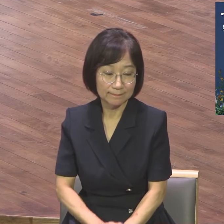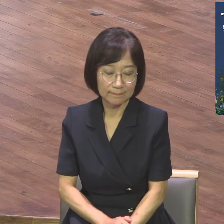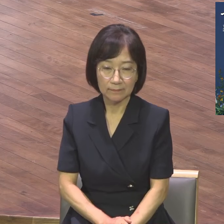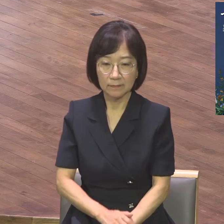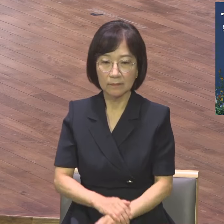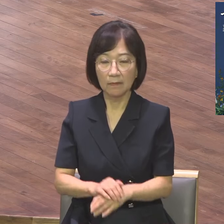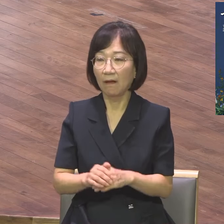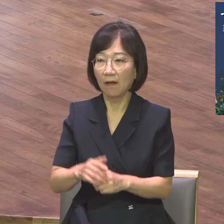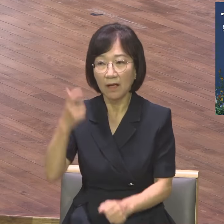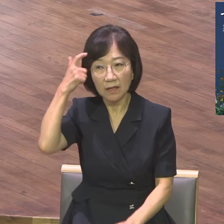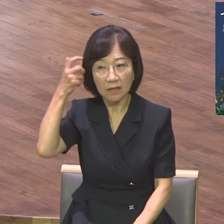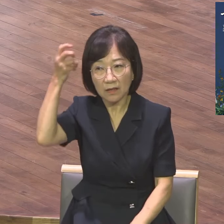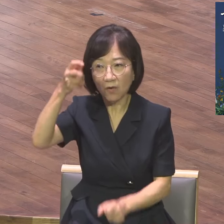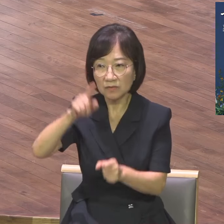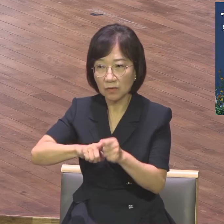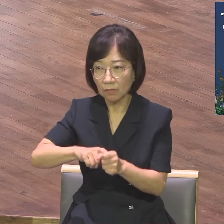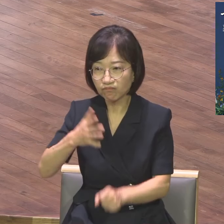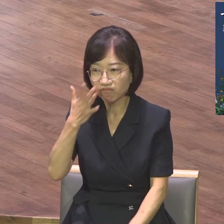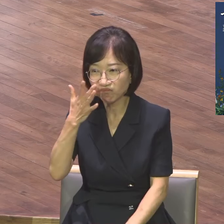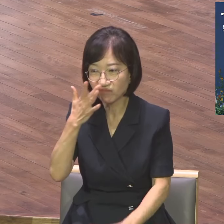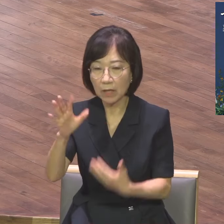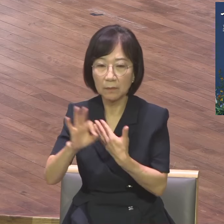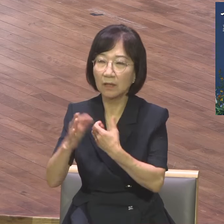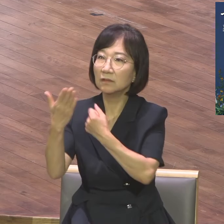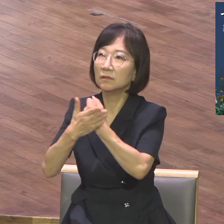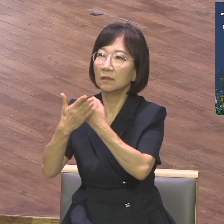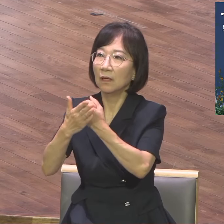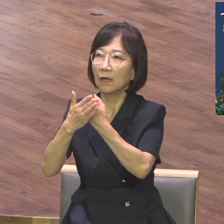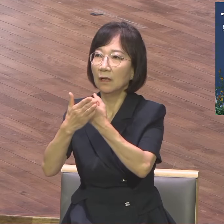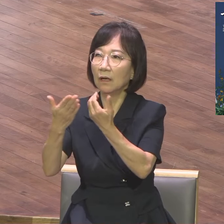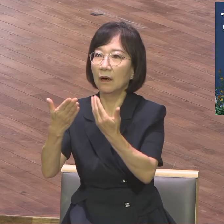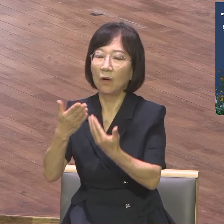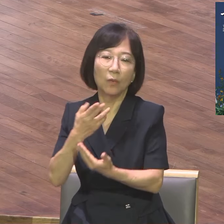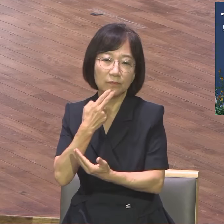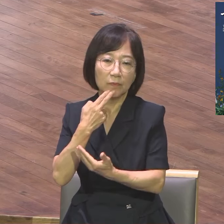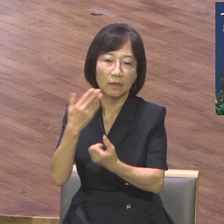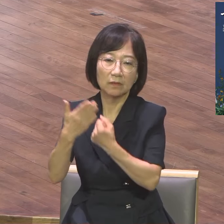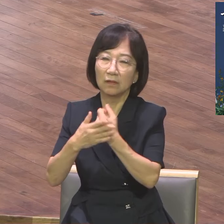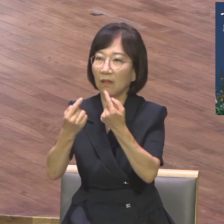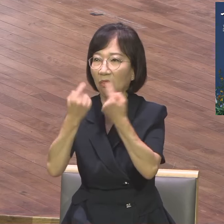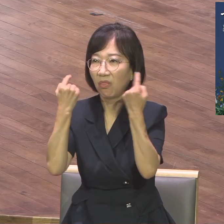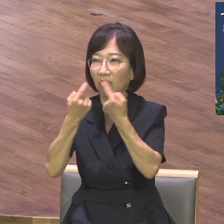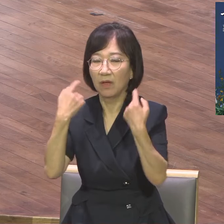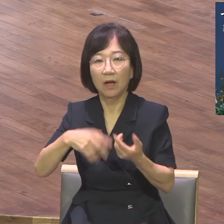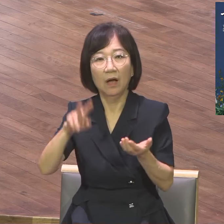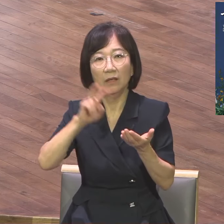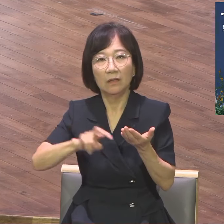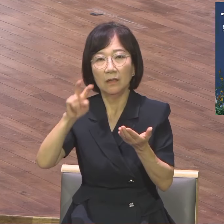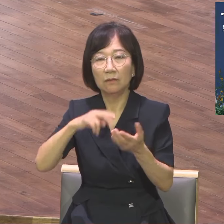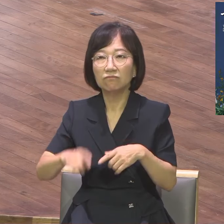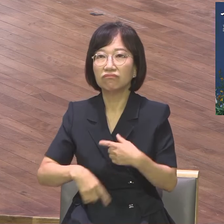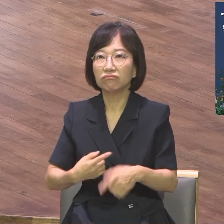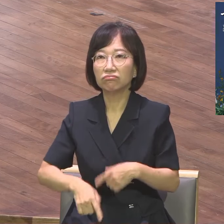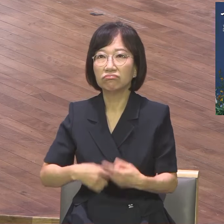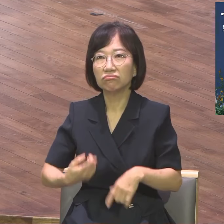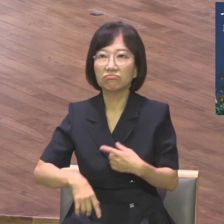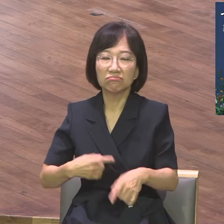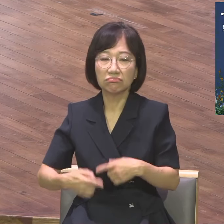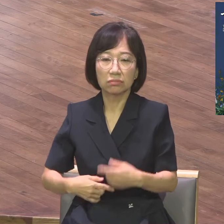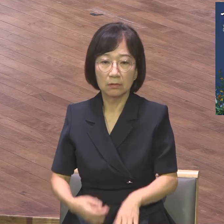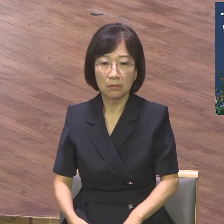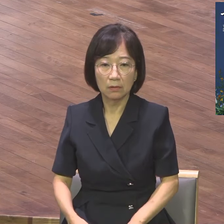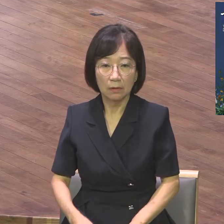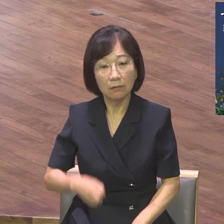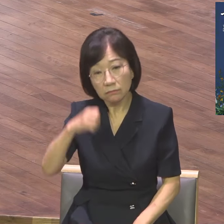은혜를 못 받지요. 무감각이 감각이 없는데 뭐 찬송을 불러도 말씀을 들어도 감각이